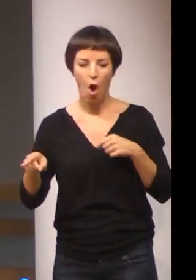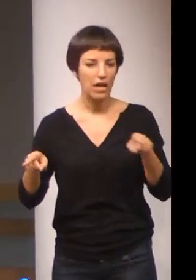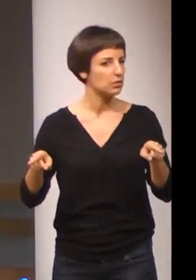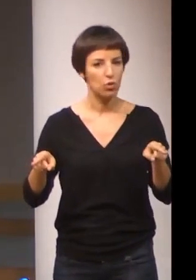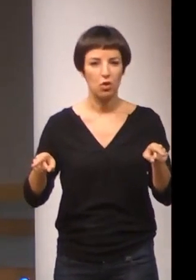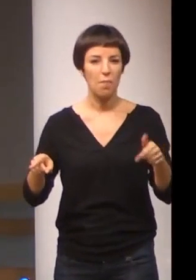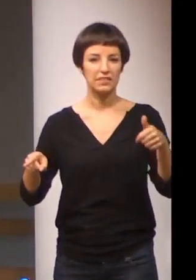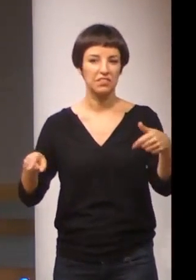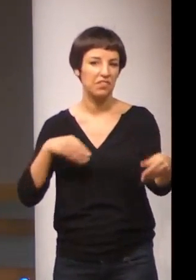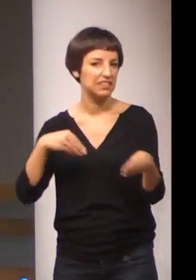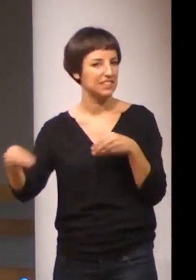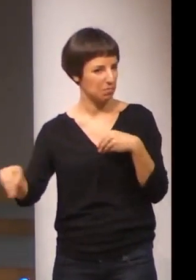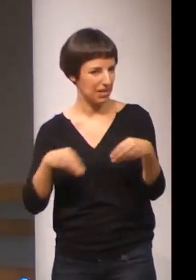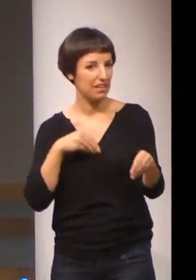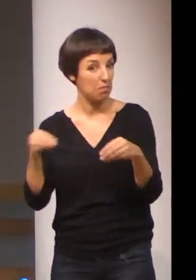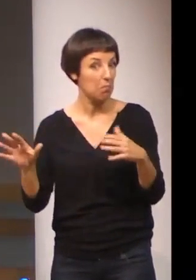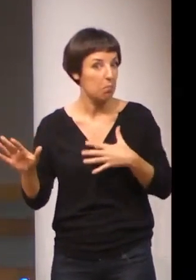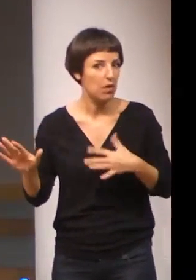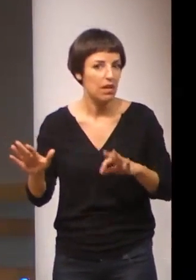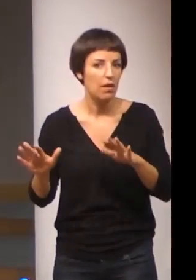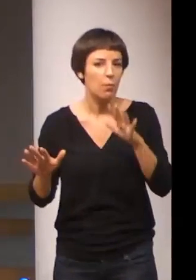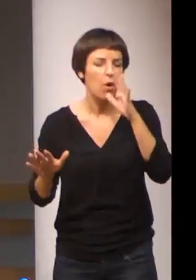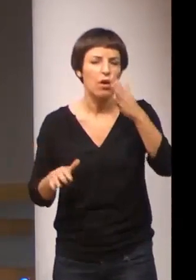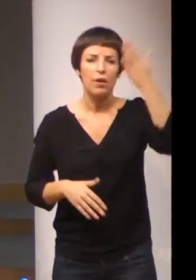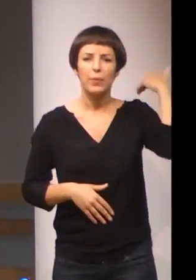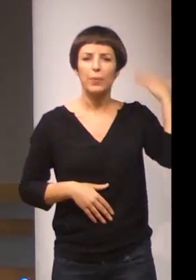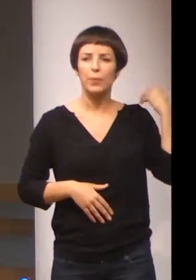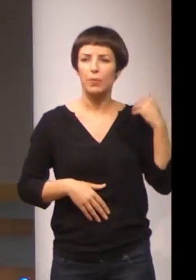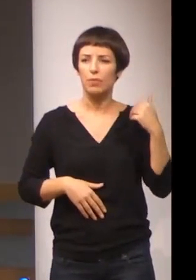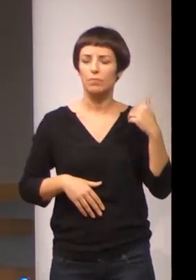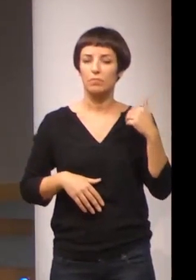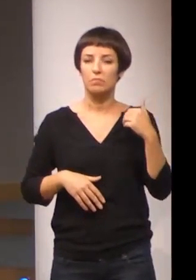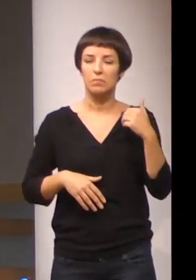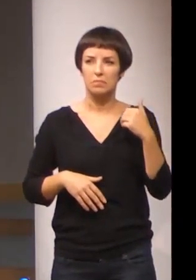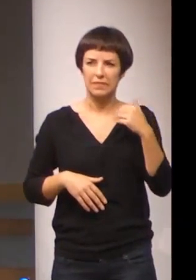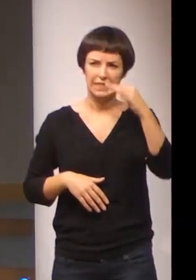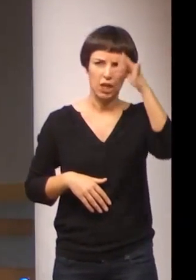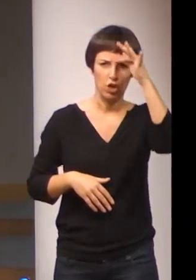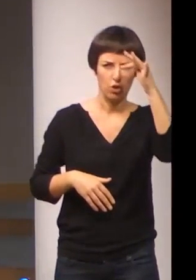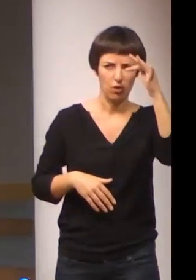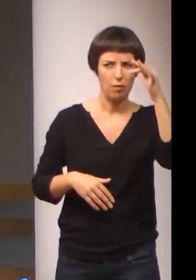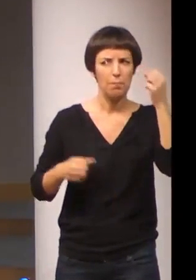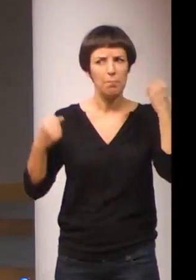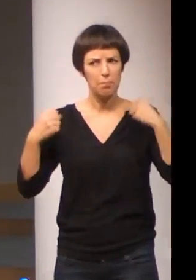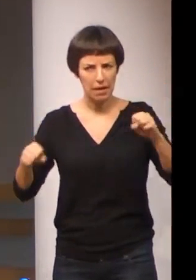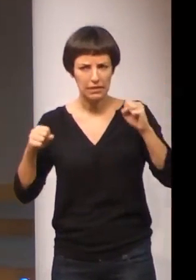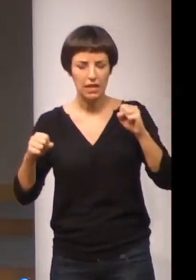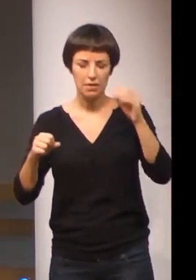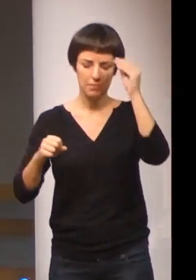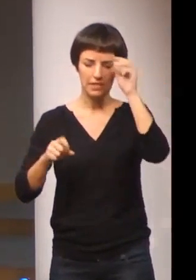principio nos planteamos, incluso teóricamente o incluso prácticamente, la educación bilingüe.